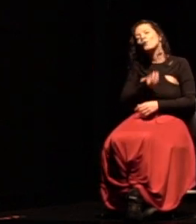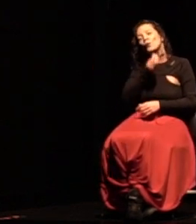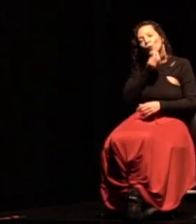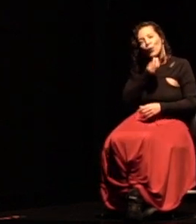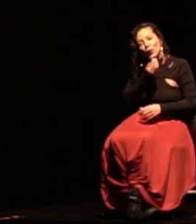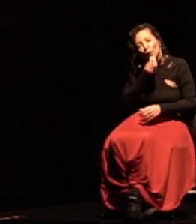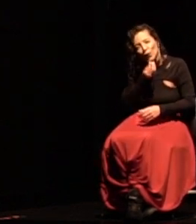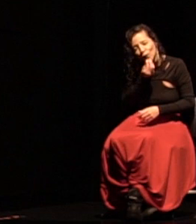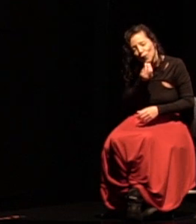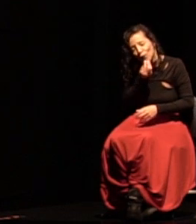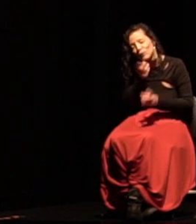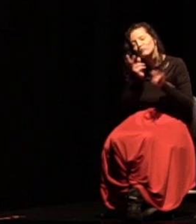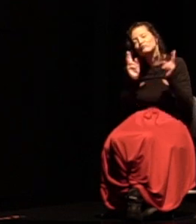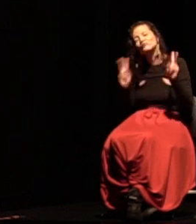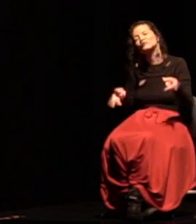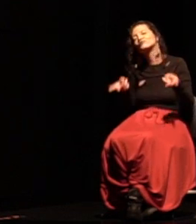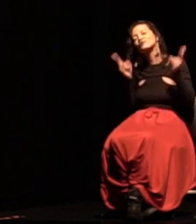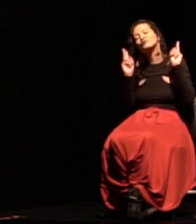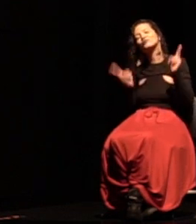possibilidade, e isto é